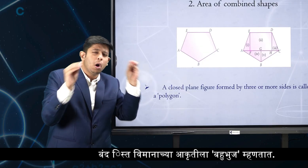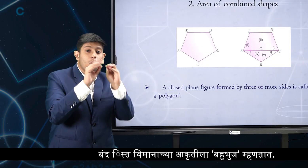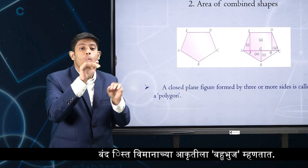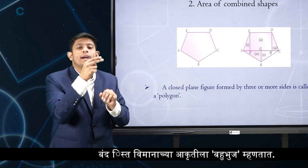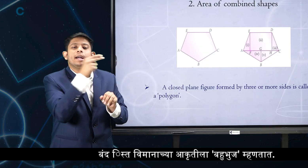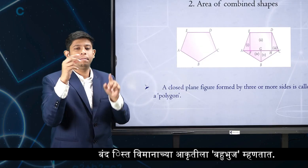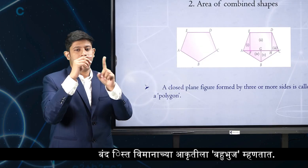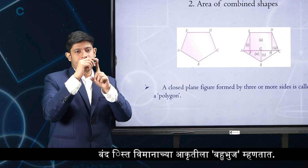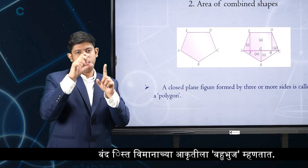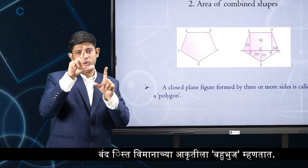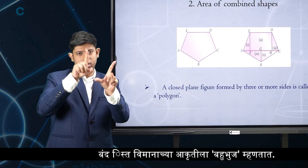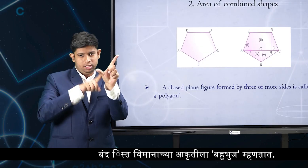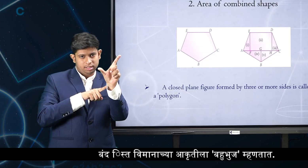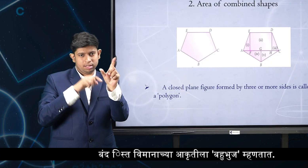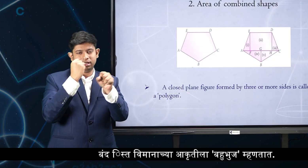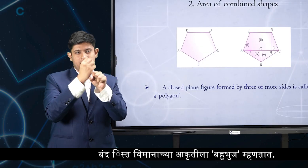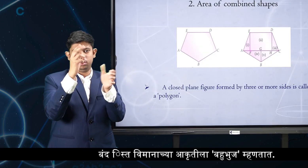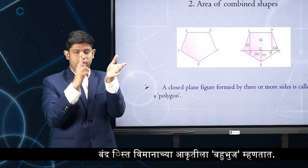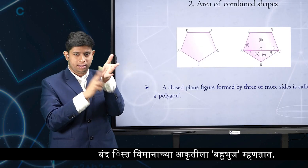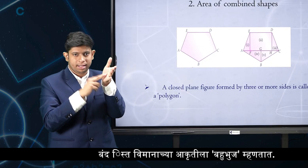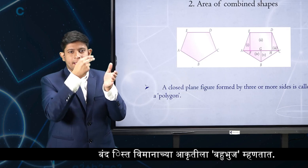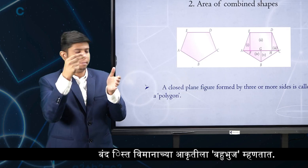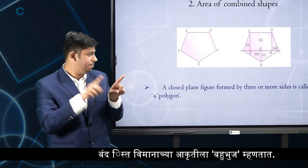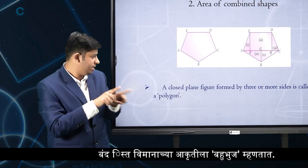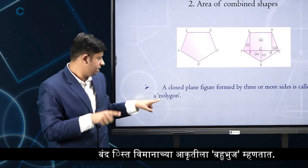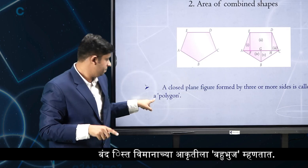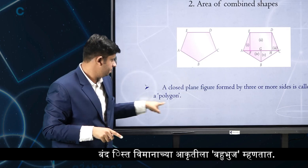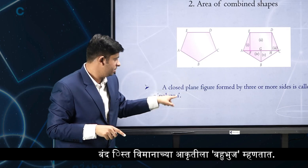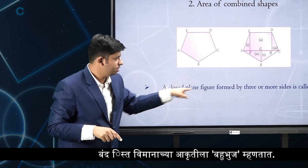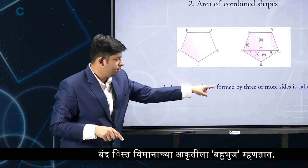बंदिस्त विमानाच्या आकृतीला बहुभुज म्हणतात.